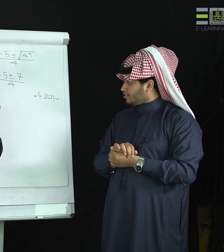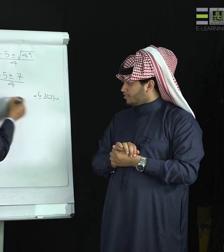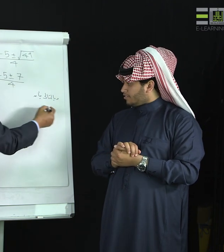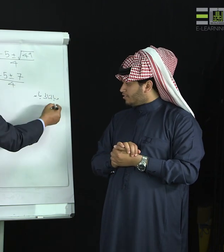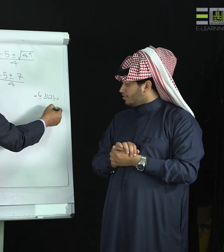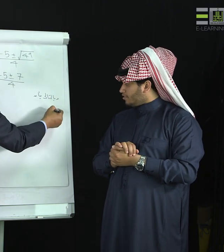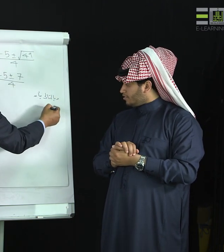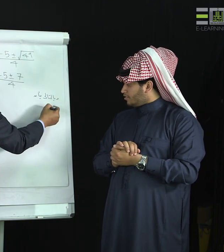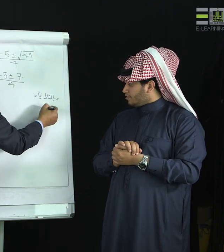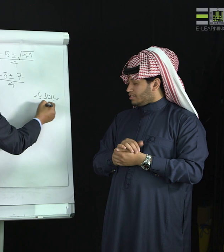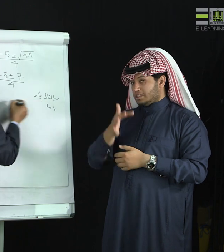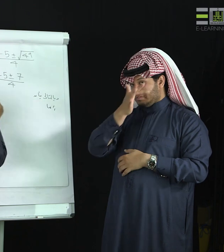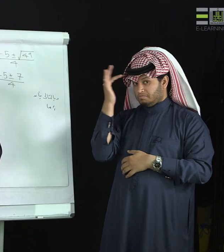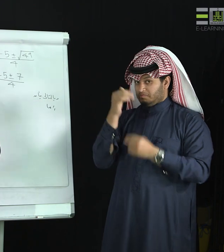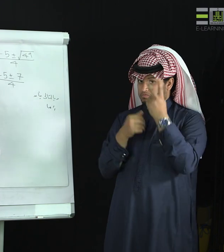إما